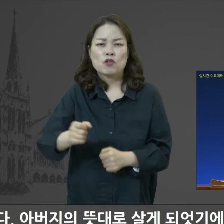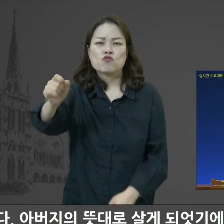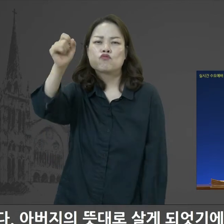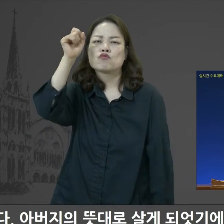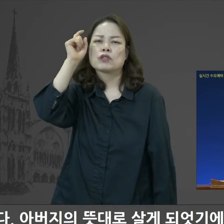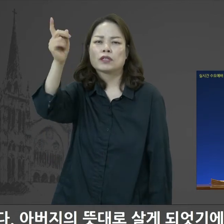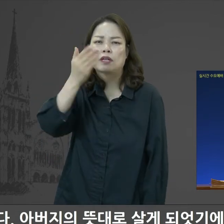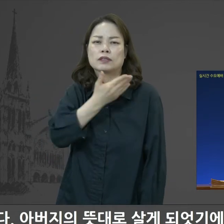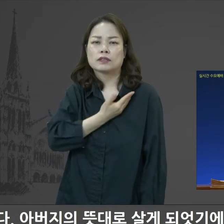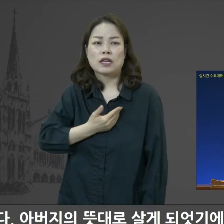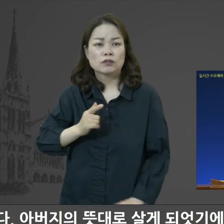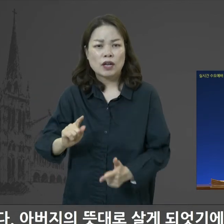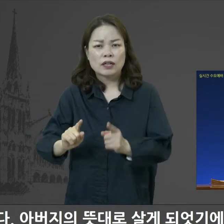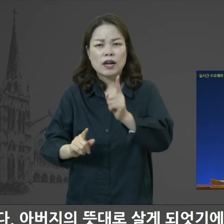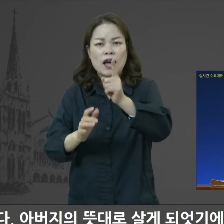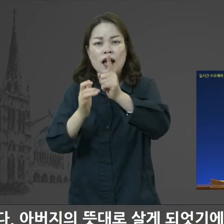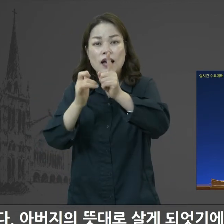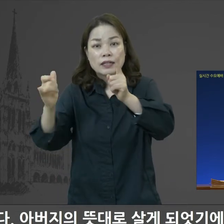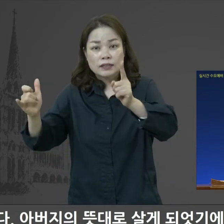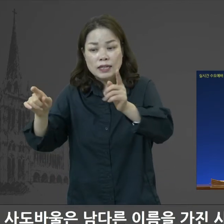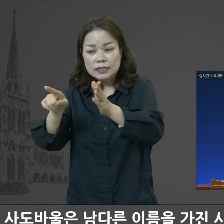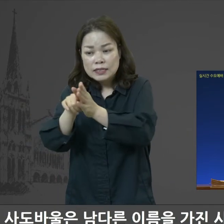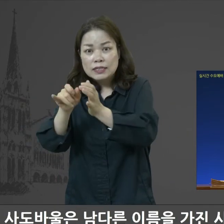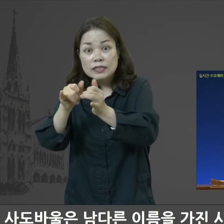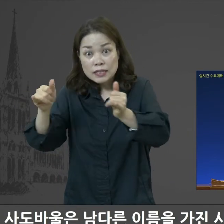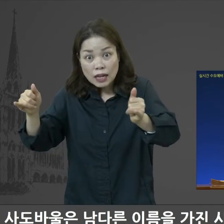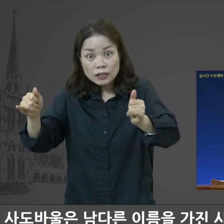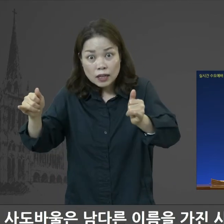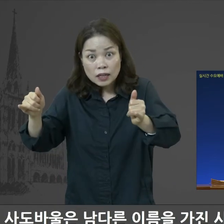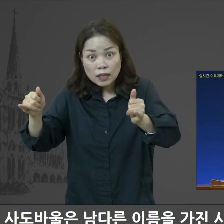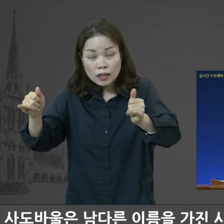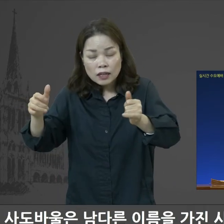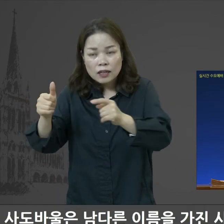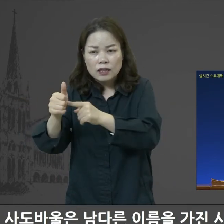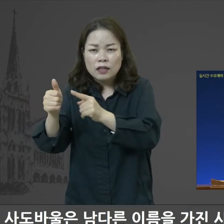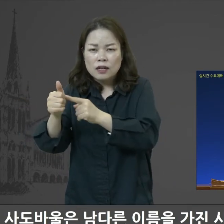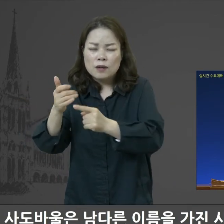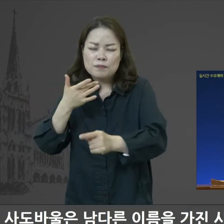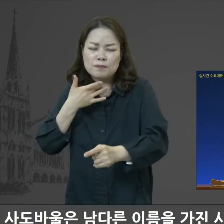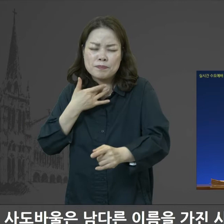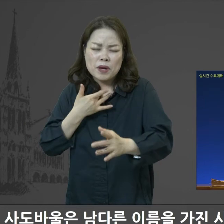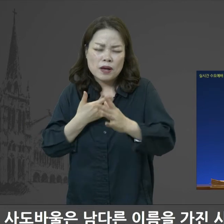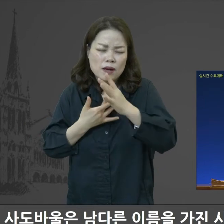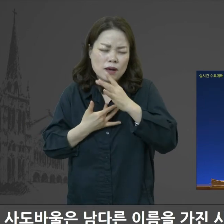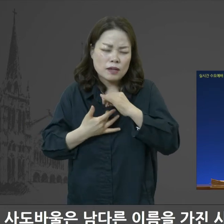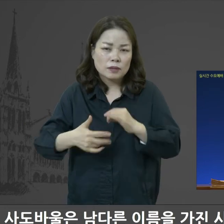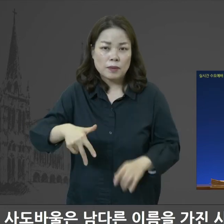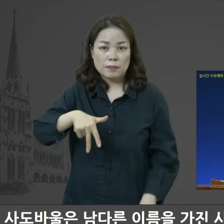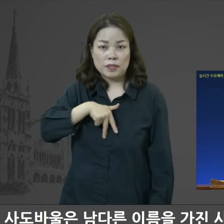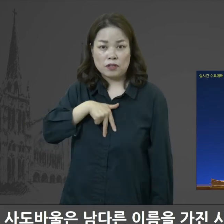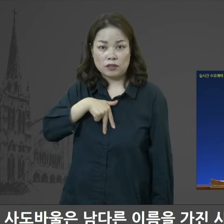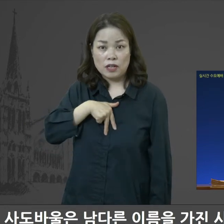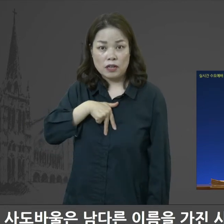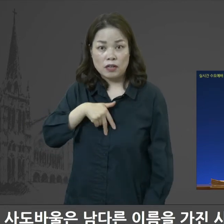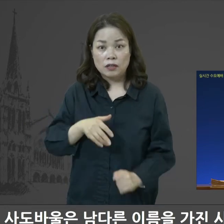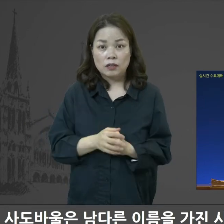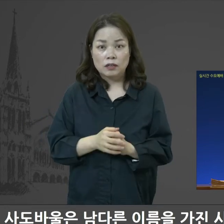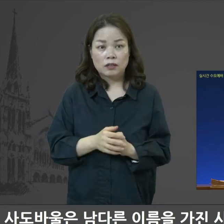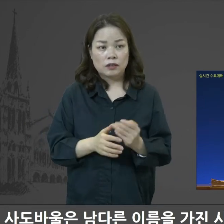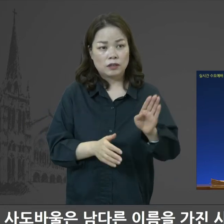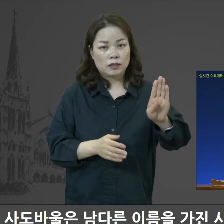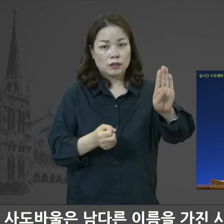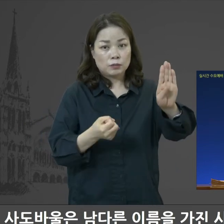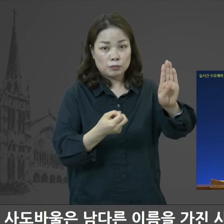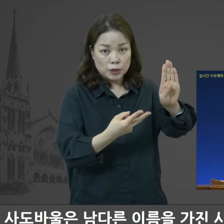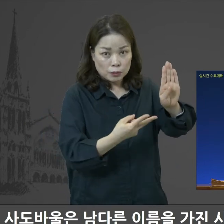위대한 사도가 아닌 한 사람의 신자됨이 그에게 얼마나 갈급한 정체성이었는지를 모릅니다. 빌립보서 3장